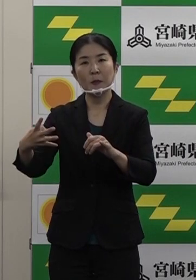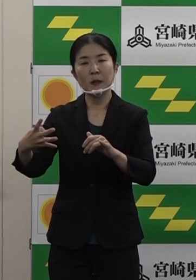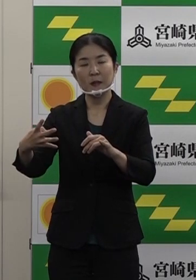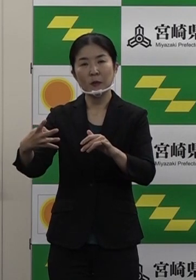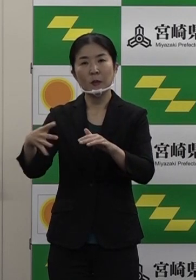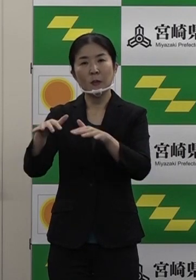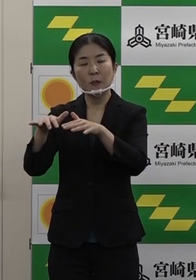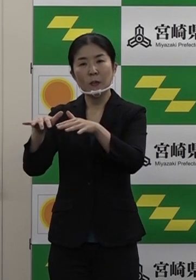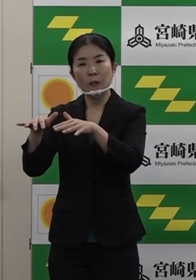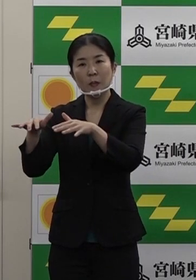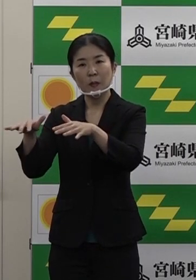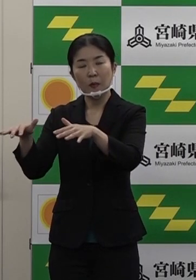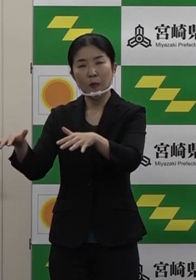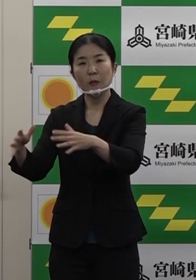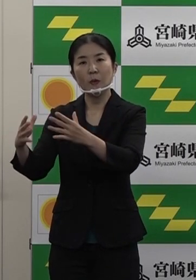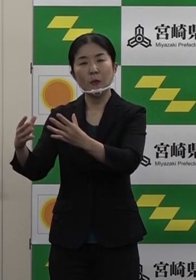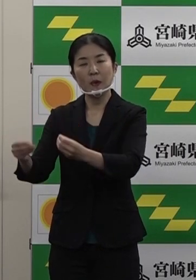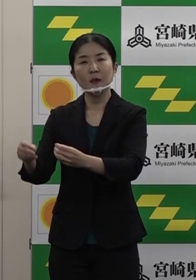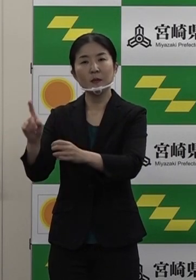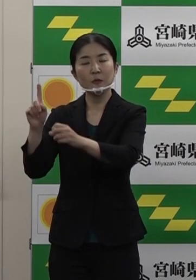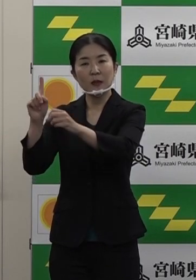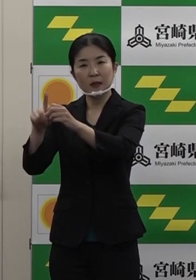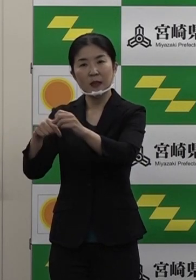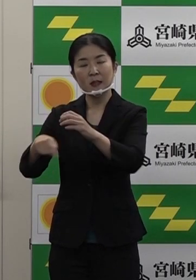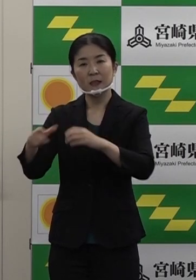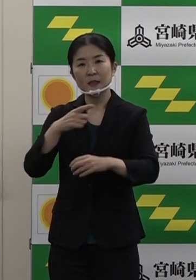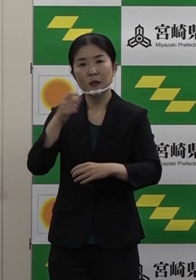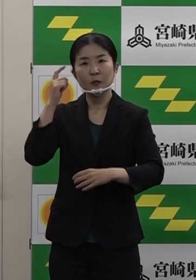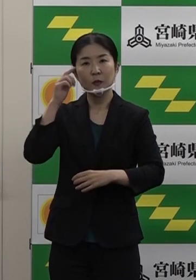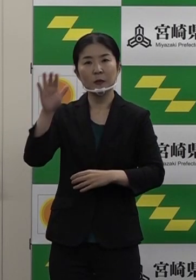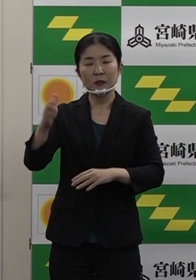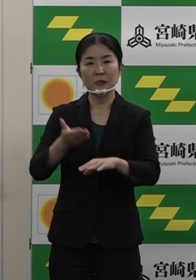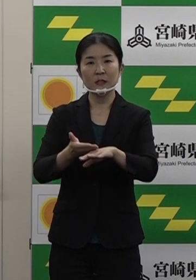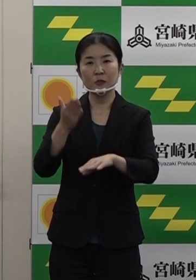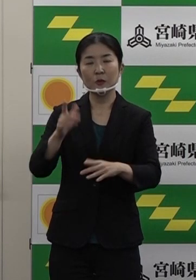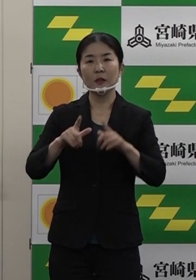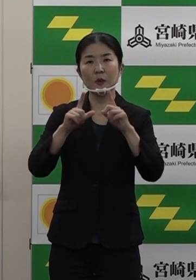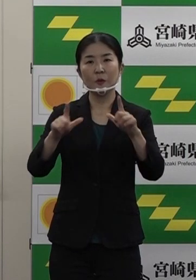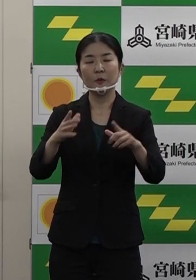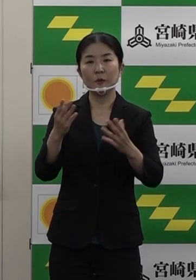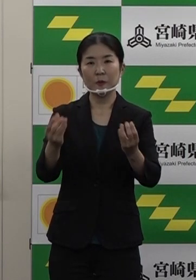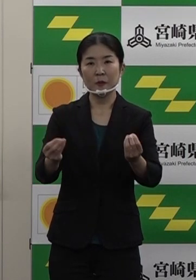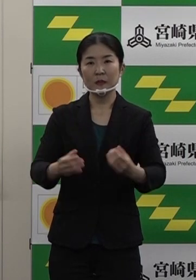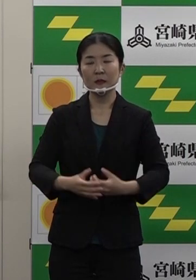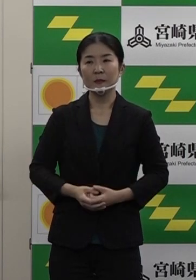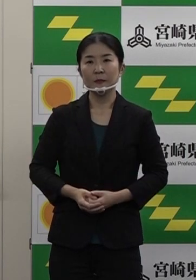向かってですね、進んでまいりたい、そのように考えております。はい、私からは以上であります。